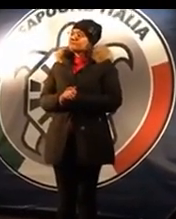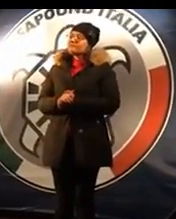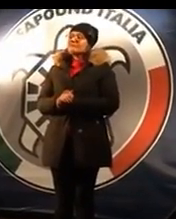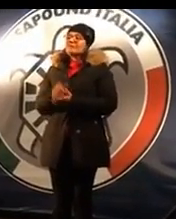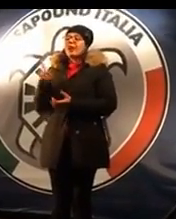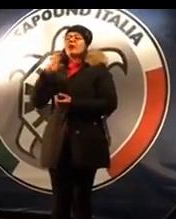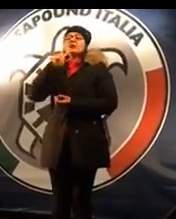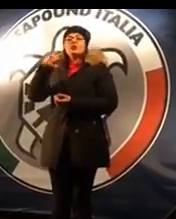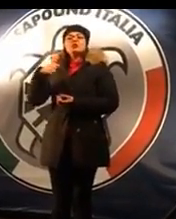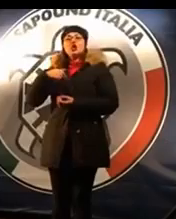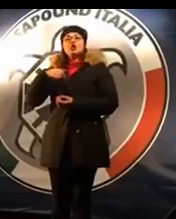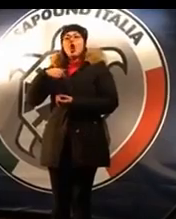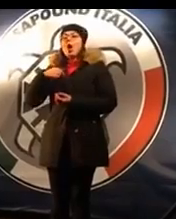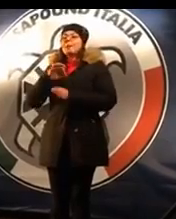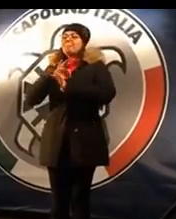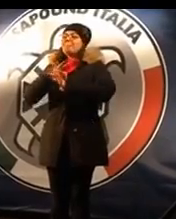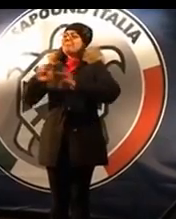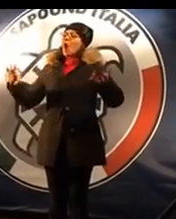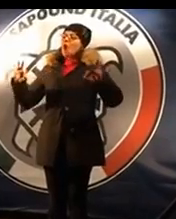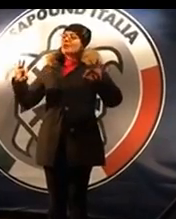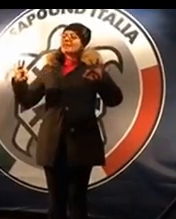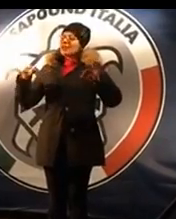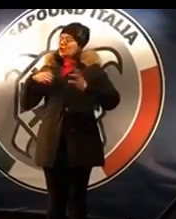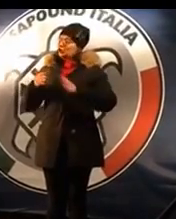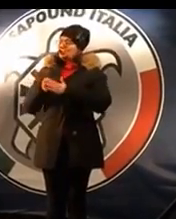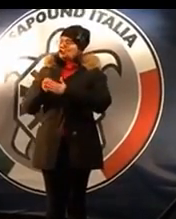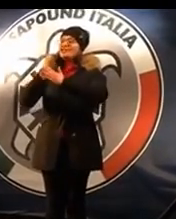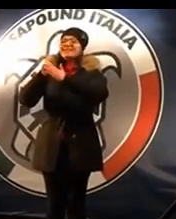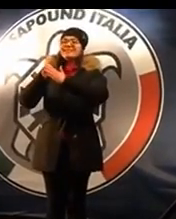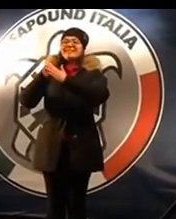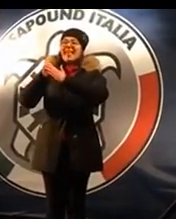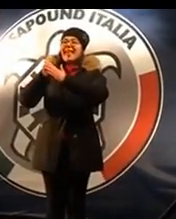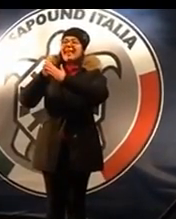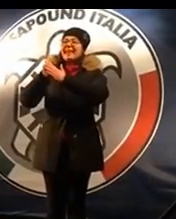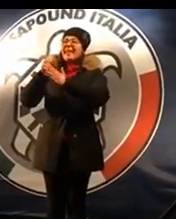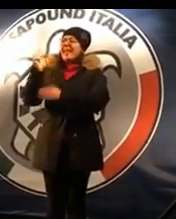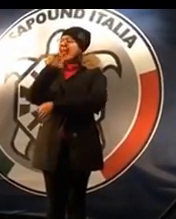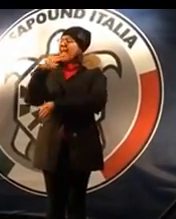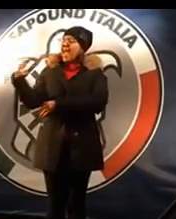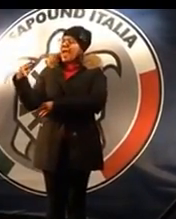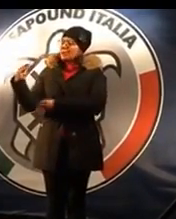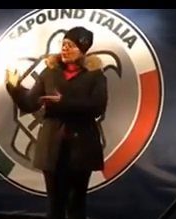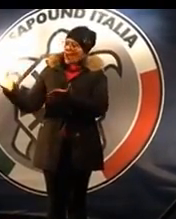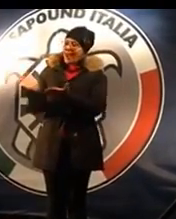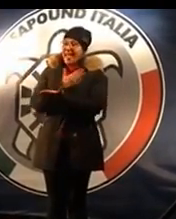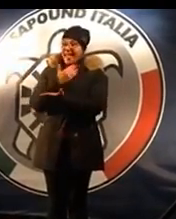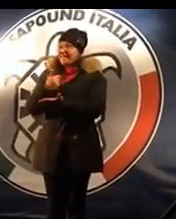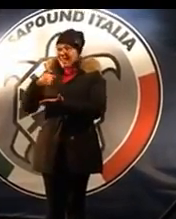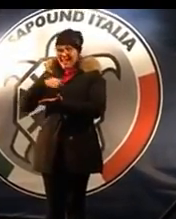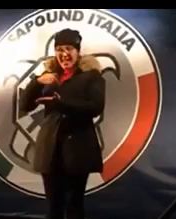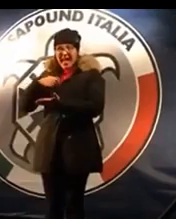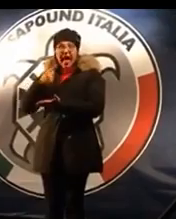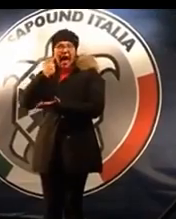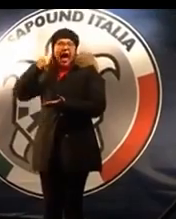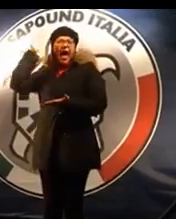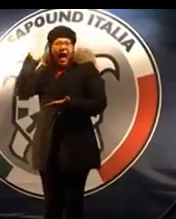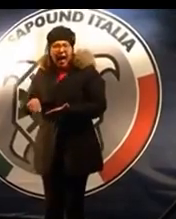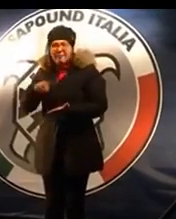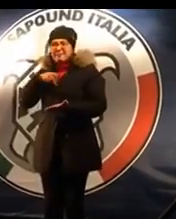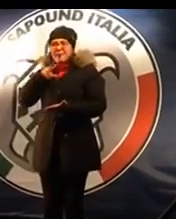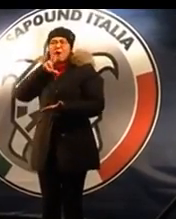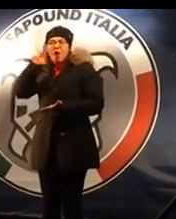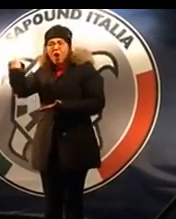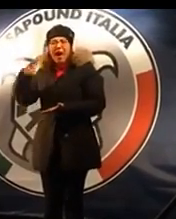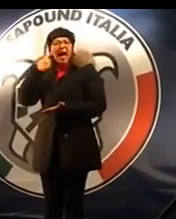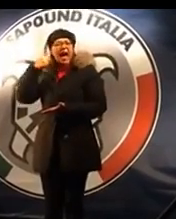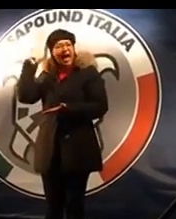un governo che vuole uscire dall'euro, e immediatamente si è scatenato il putiferio. Lo abbiamo fatto apposta per dimostrare che anche qualora